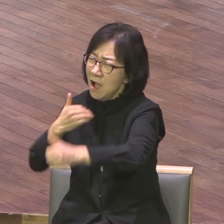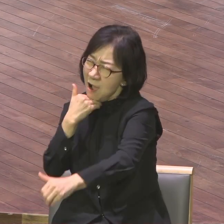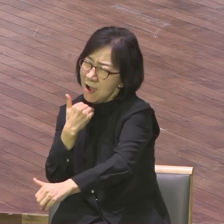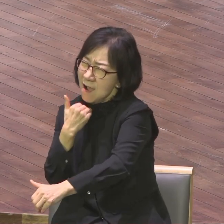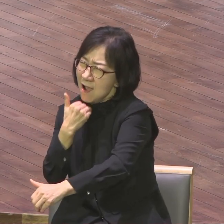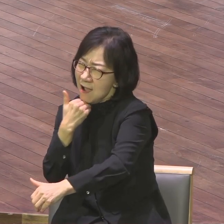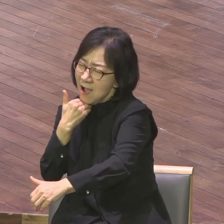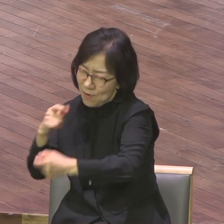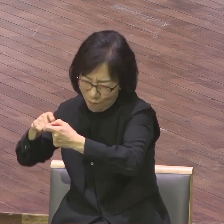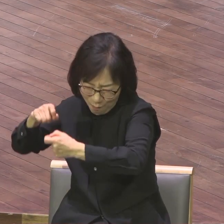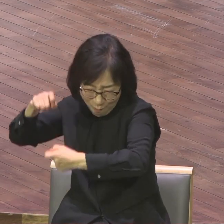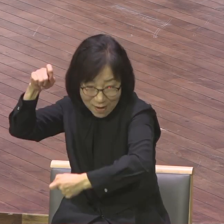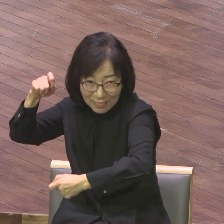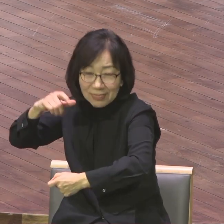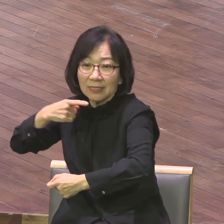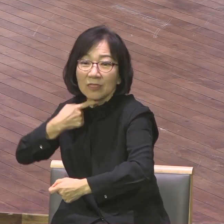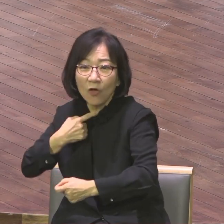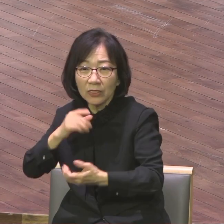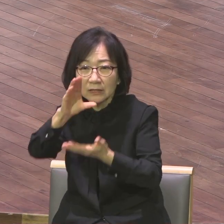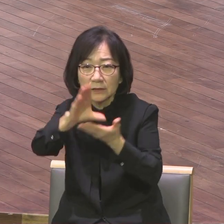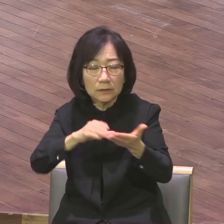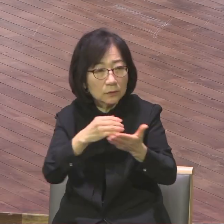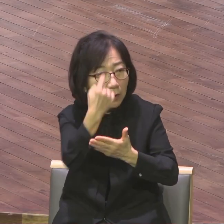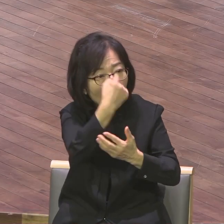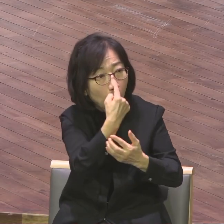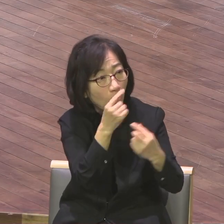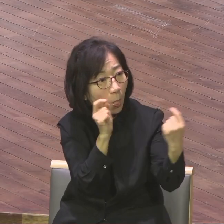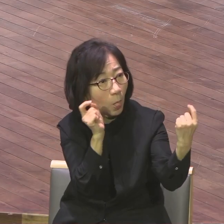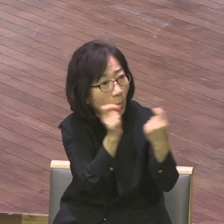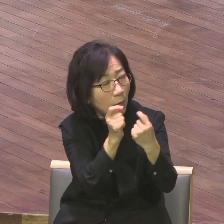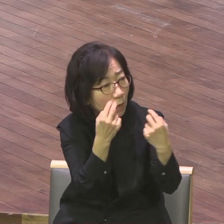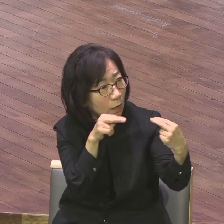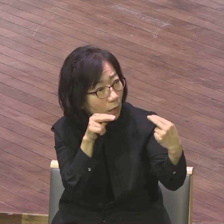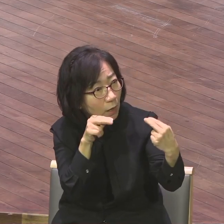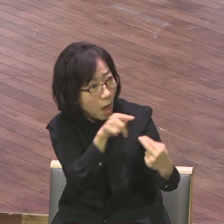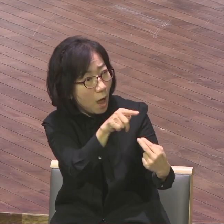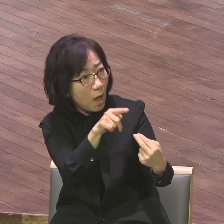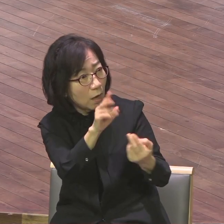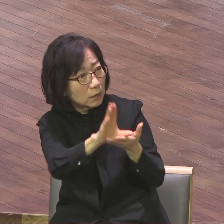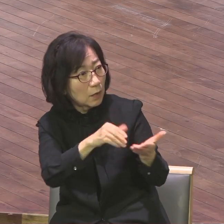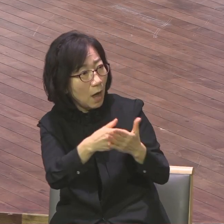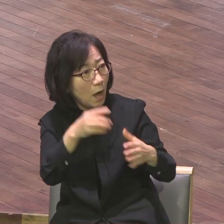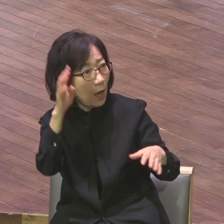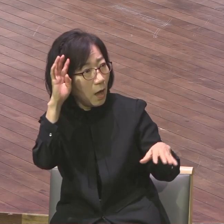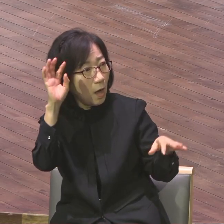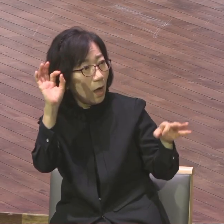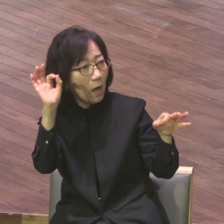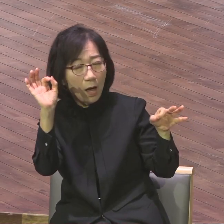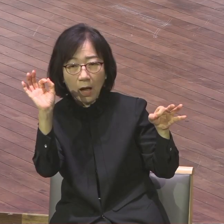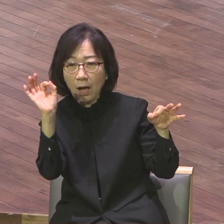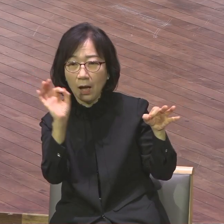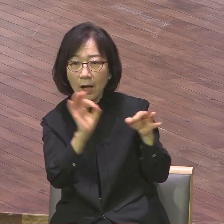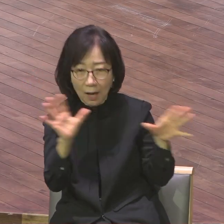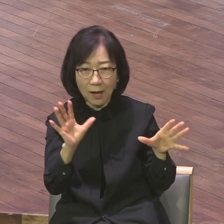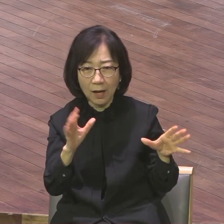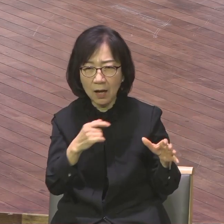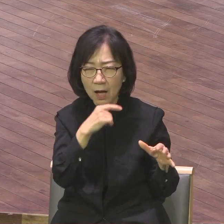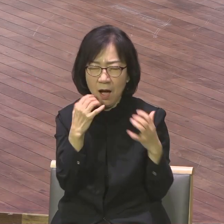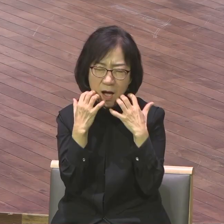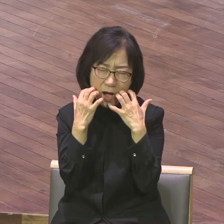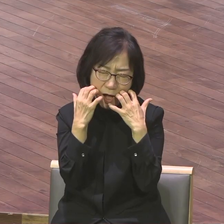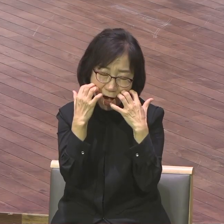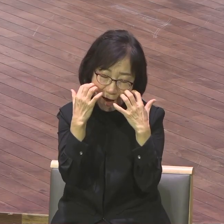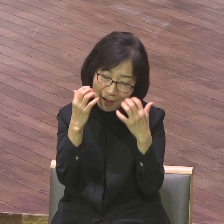자기 앞에 나타났어. 그 어깨를 짓누르고 있던 모든 억압에 사슬렸어. 그